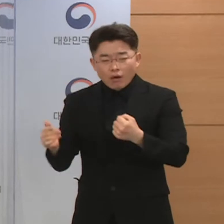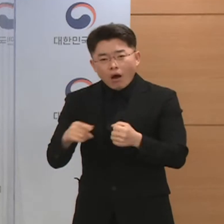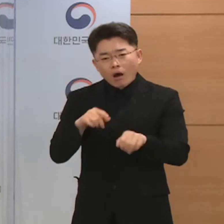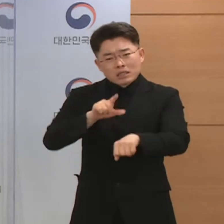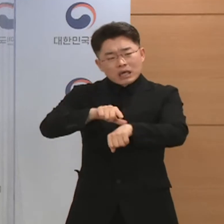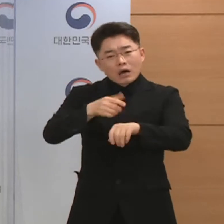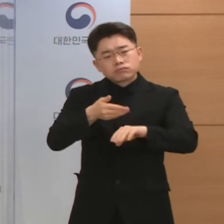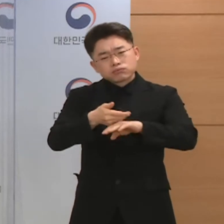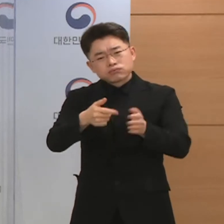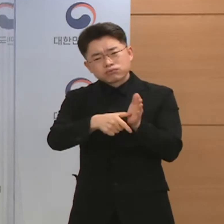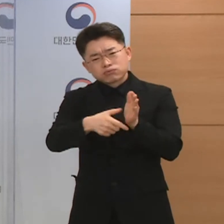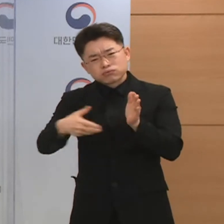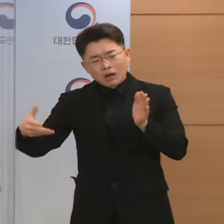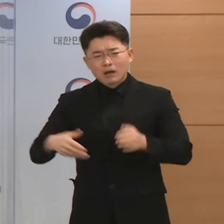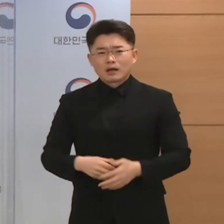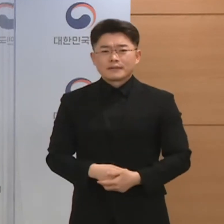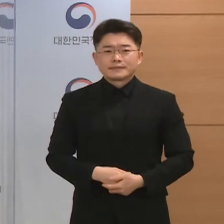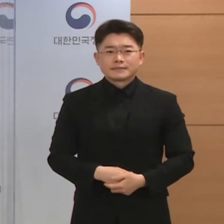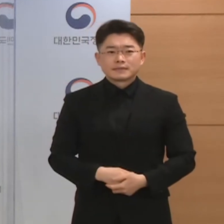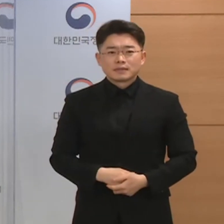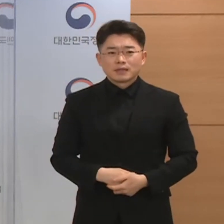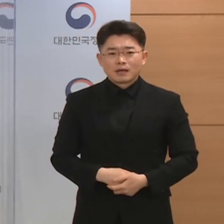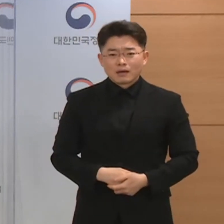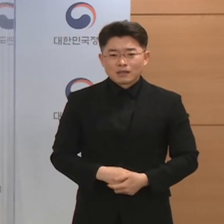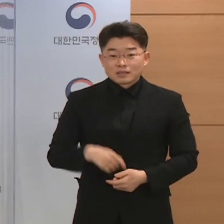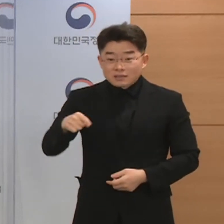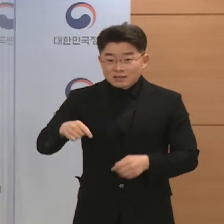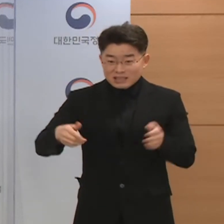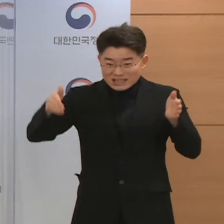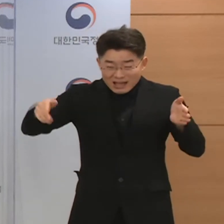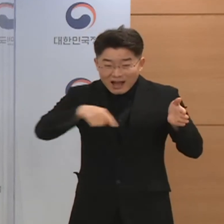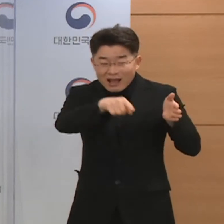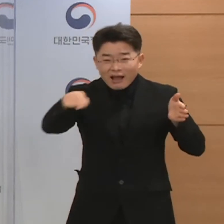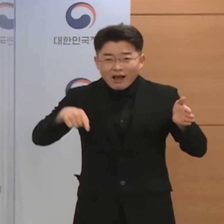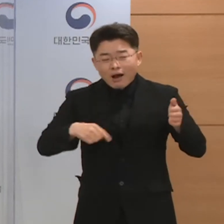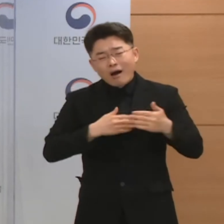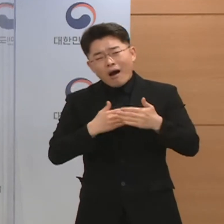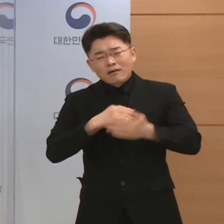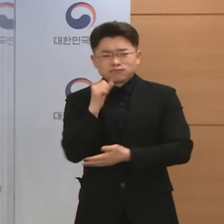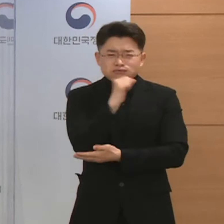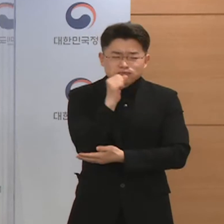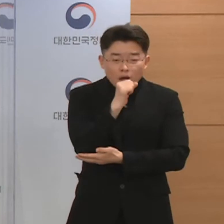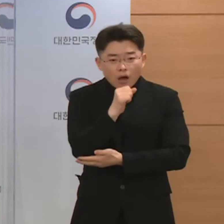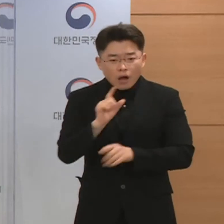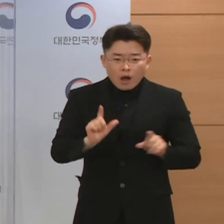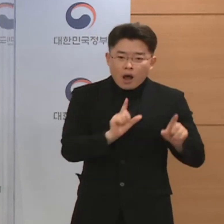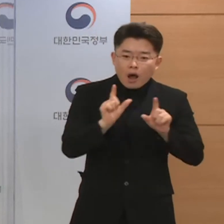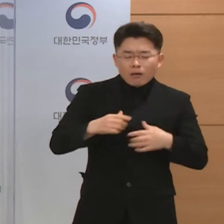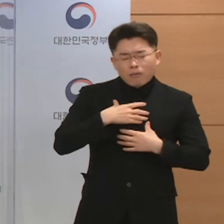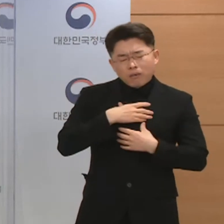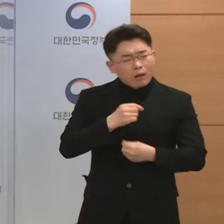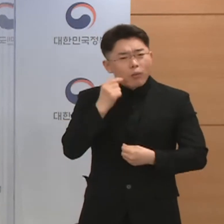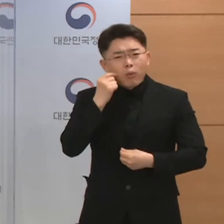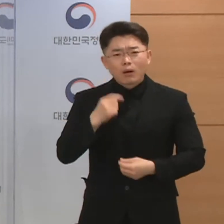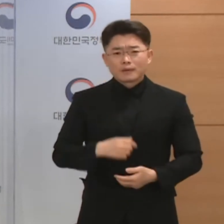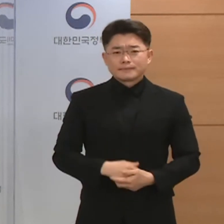됩니다. 오랜 시간을 불안과 걱정 속에 보내셔야 하고 일상생활을 누릴 수 없게